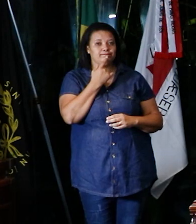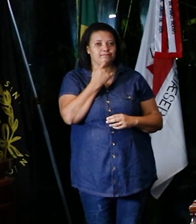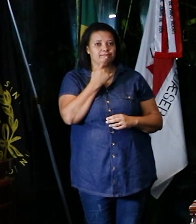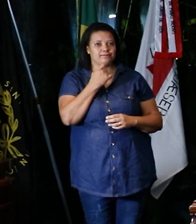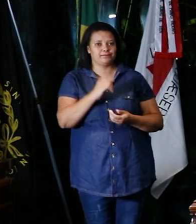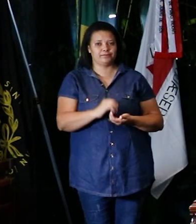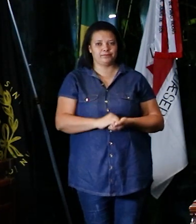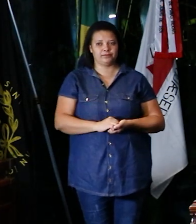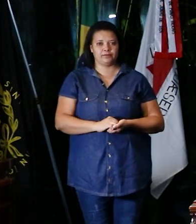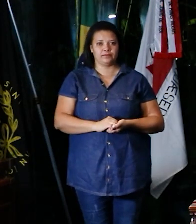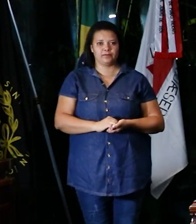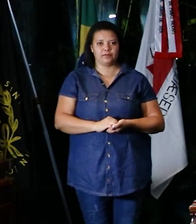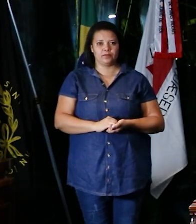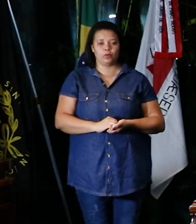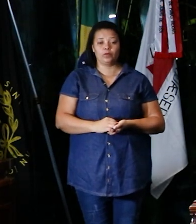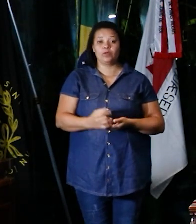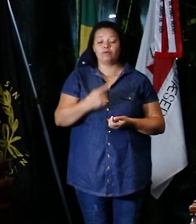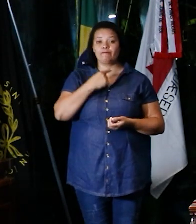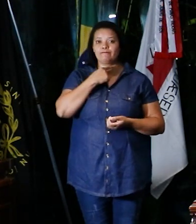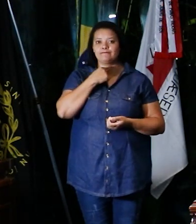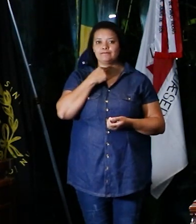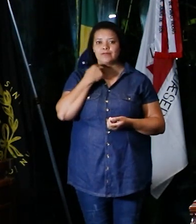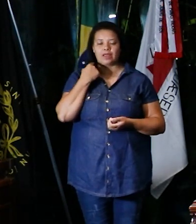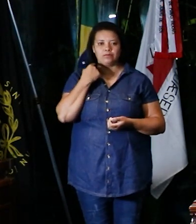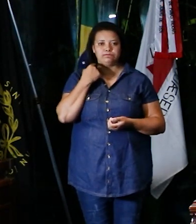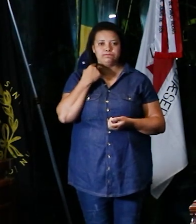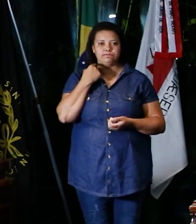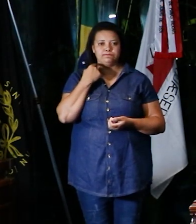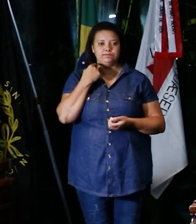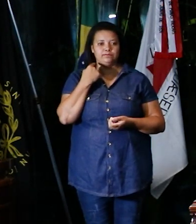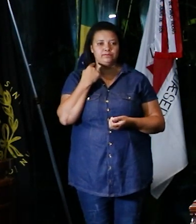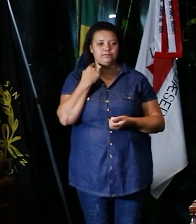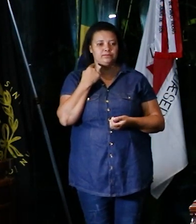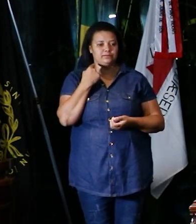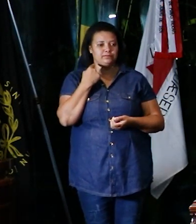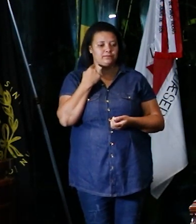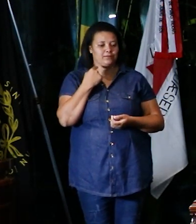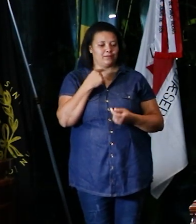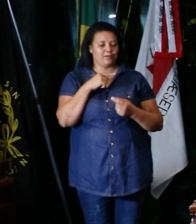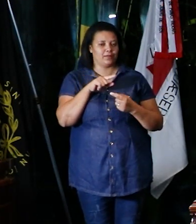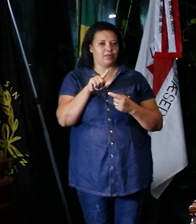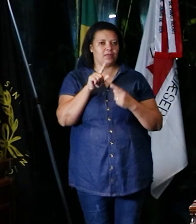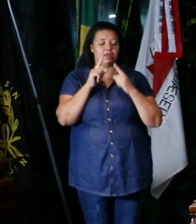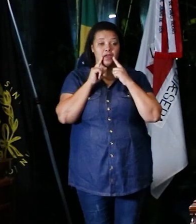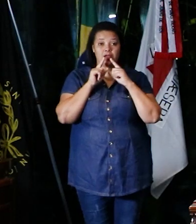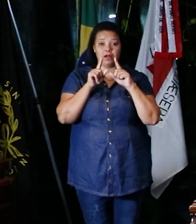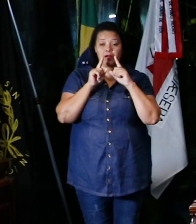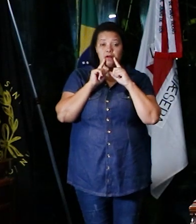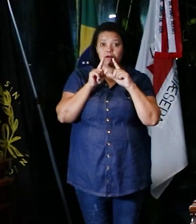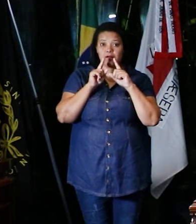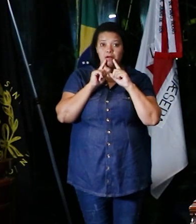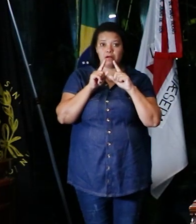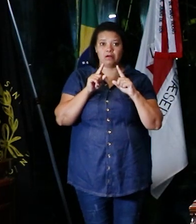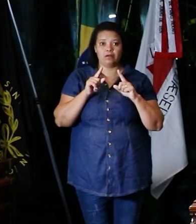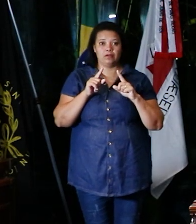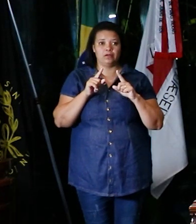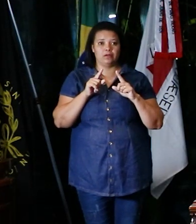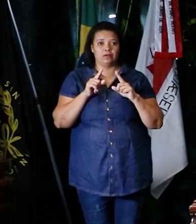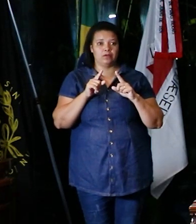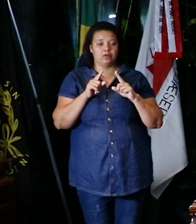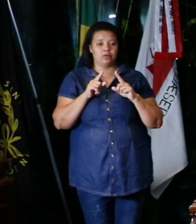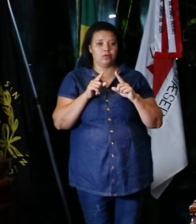o frango degolado e sua queixa rouca, a rosa no